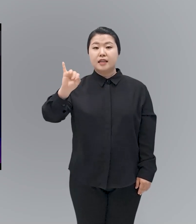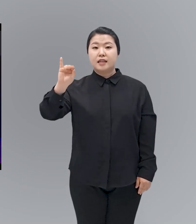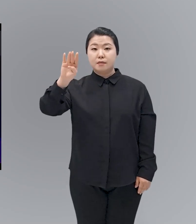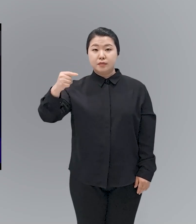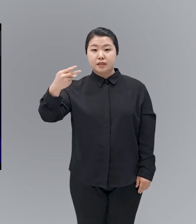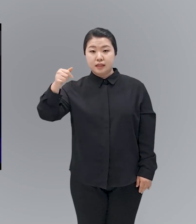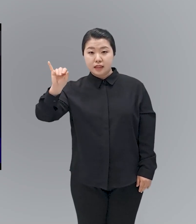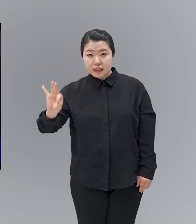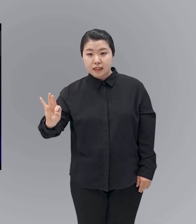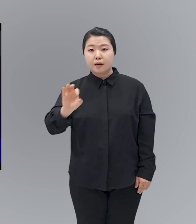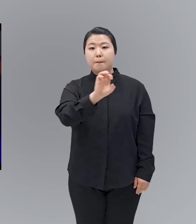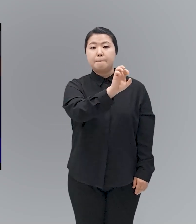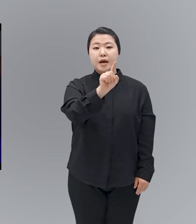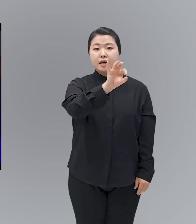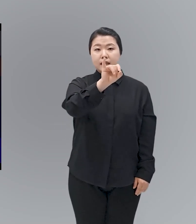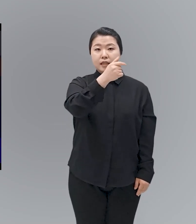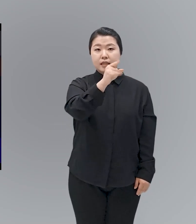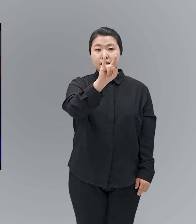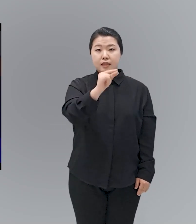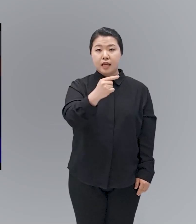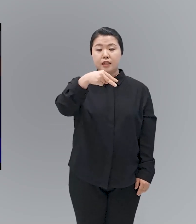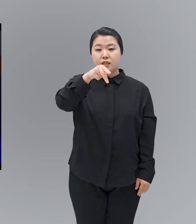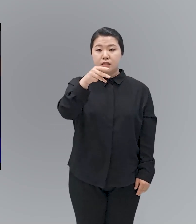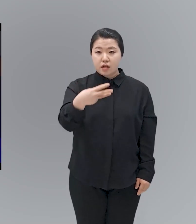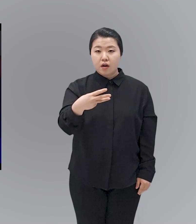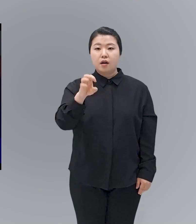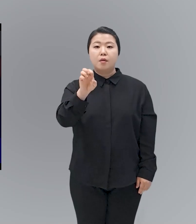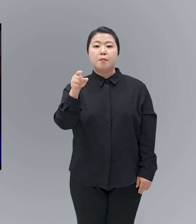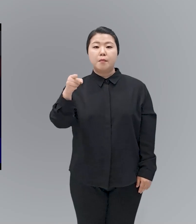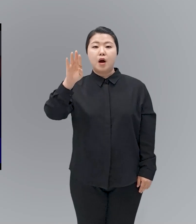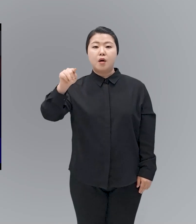1위. 미국에서 가장 진보적인 CEO.